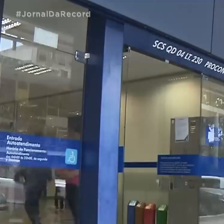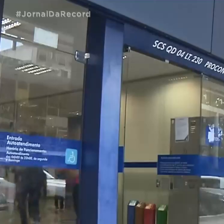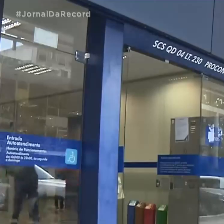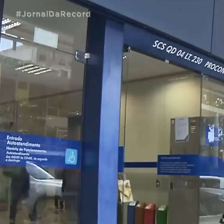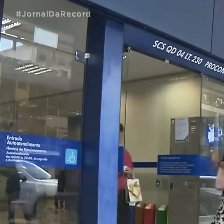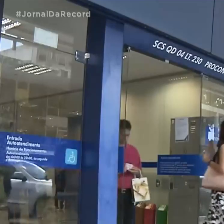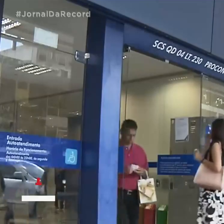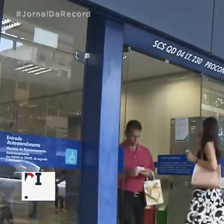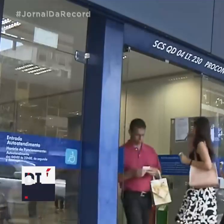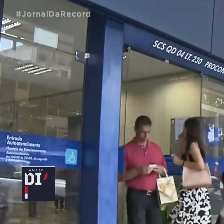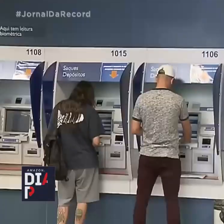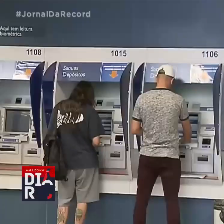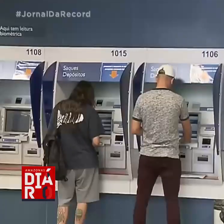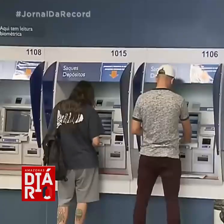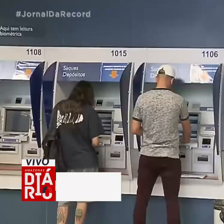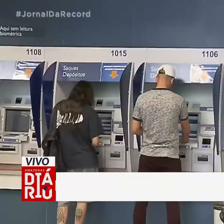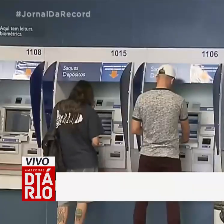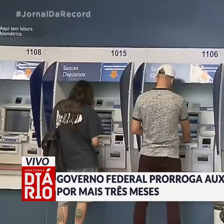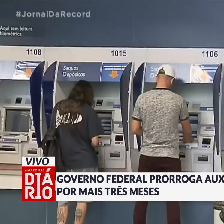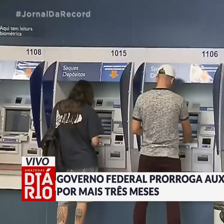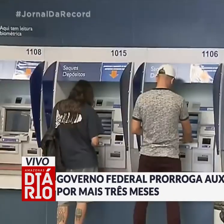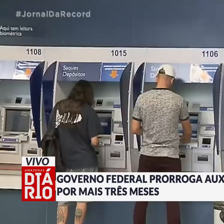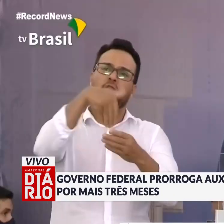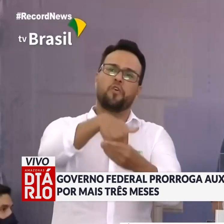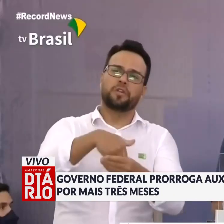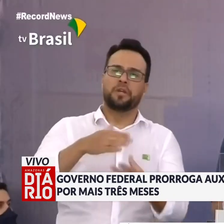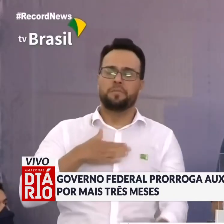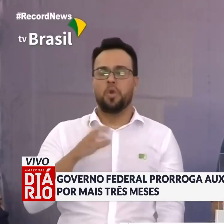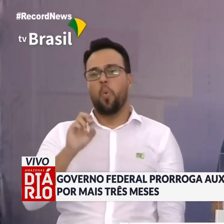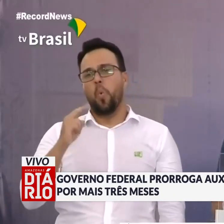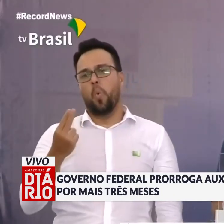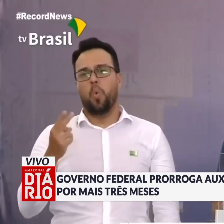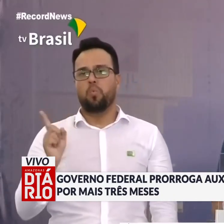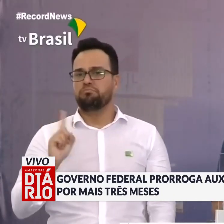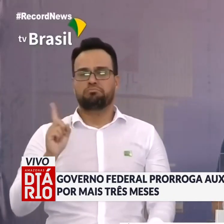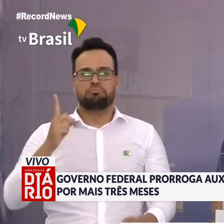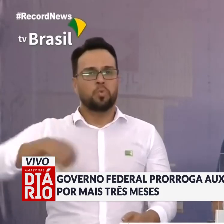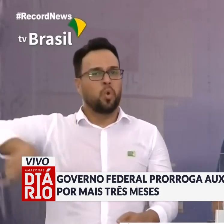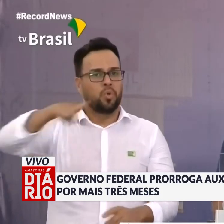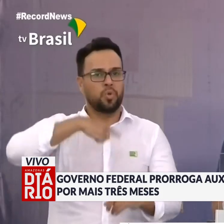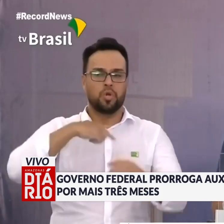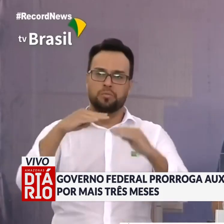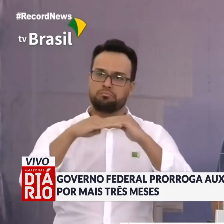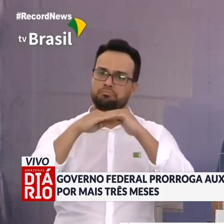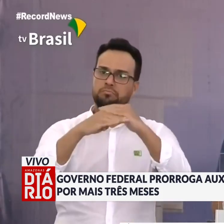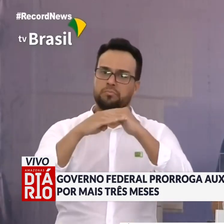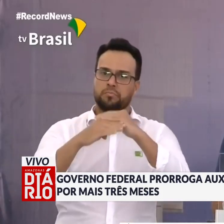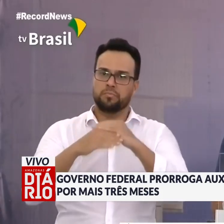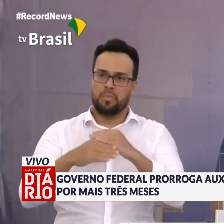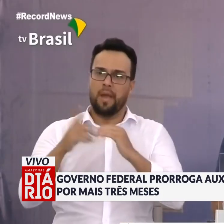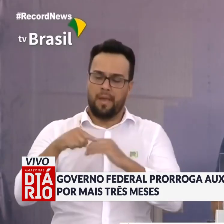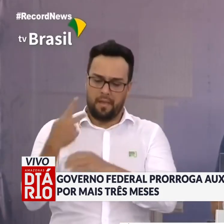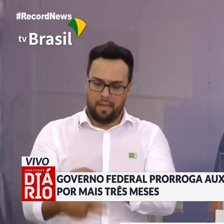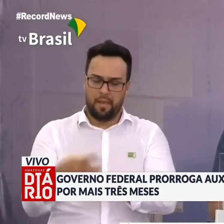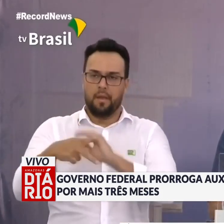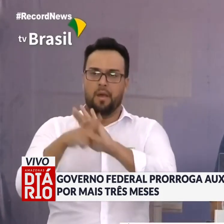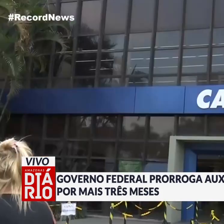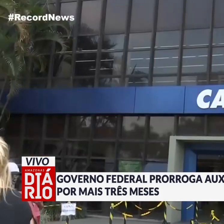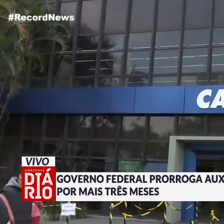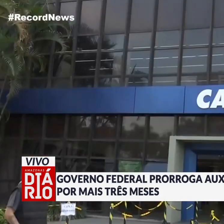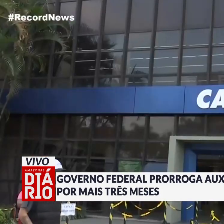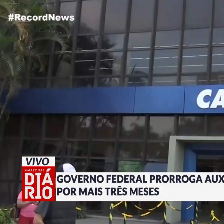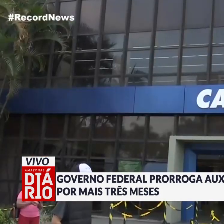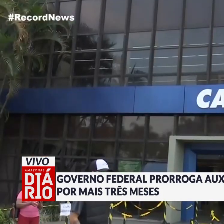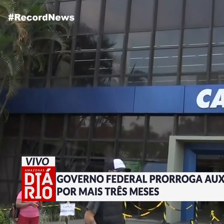A prorrogação do benefício foi anunciada ontem pelo presidente Jair Bolsonaro e publicada no Diário Oficial da União.